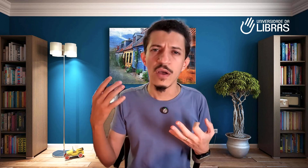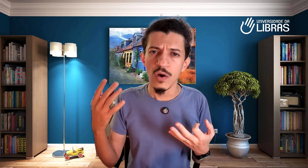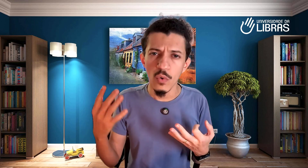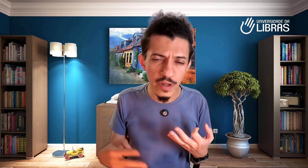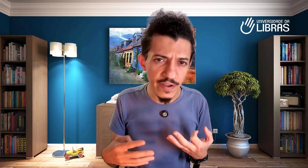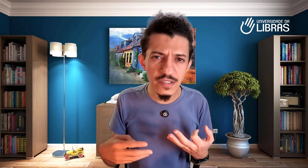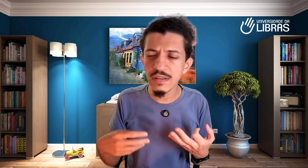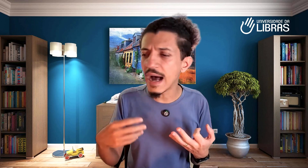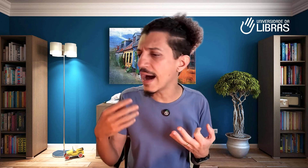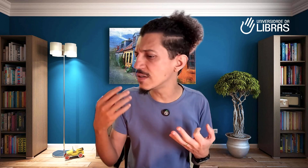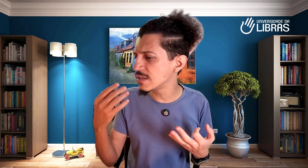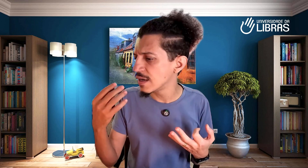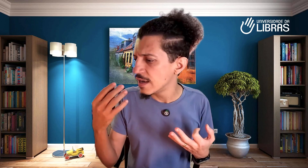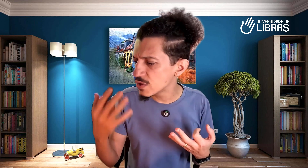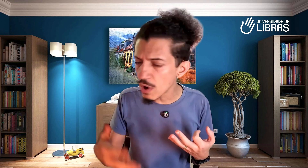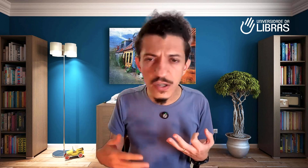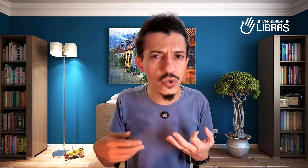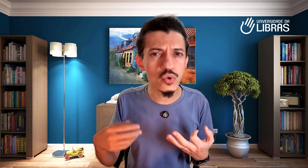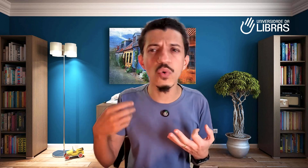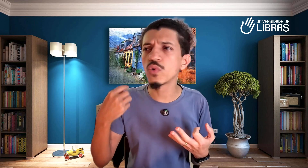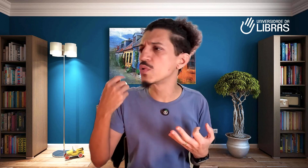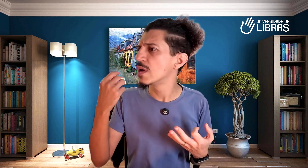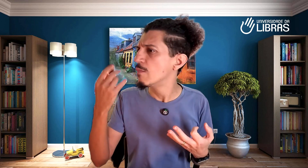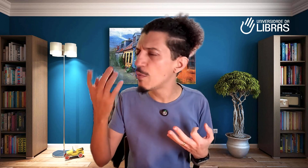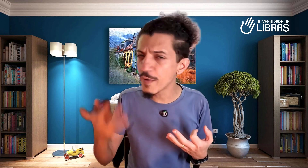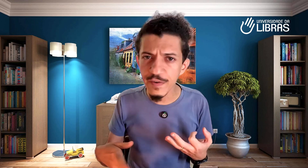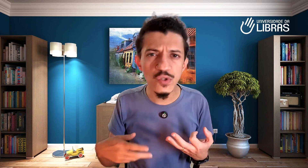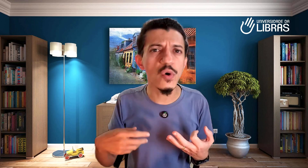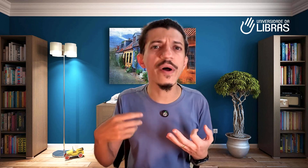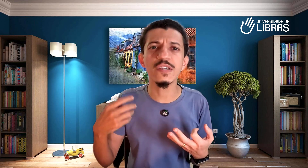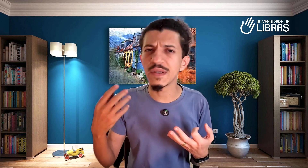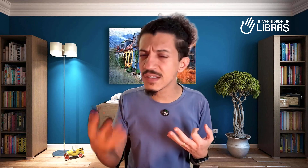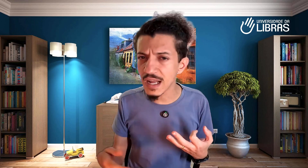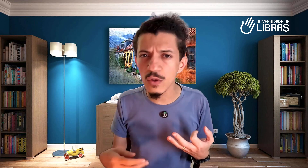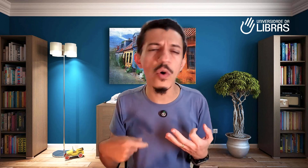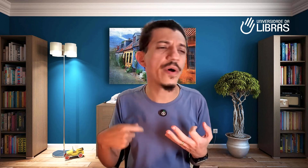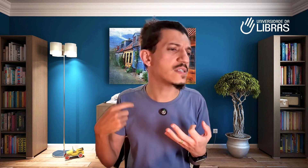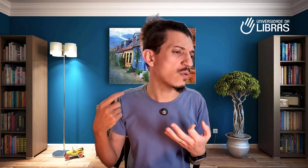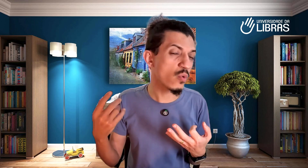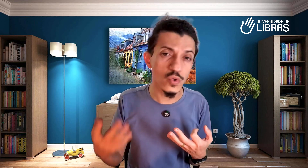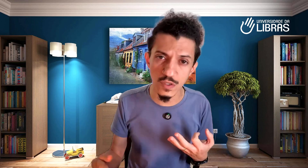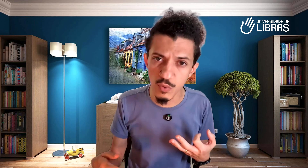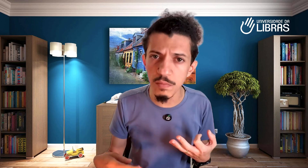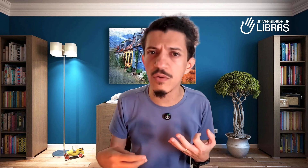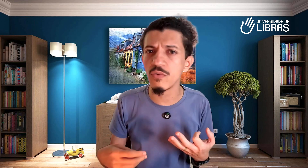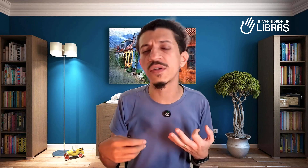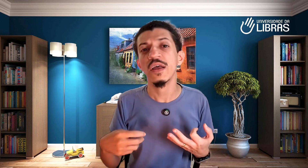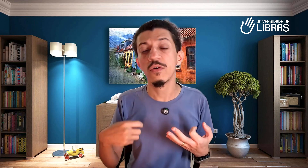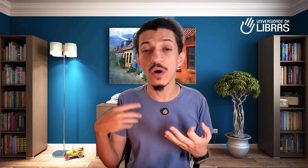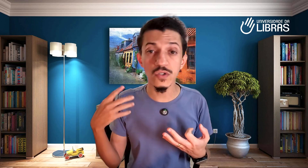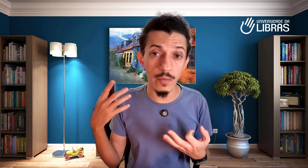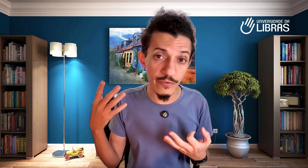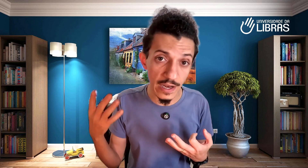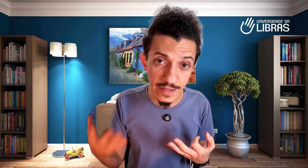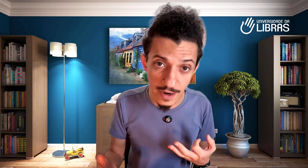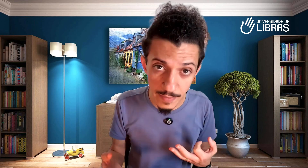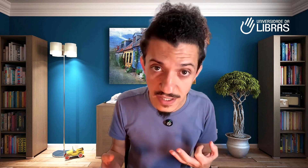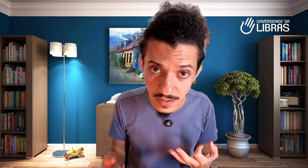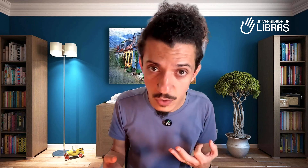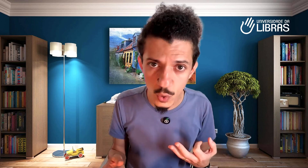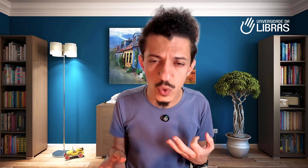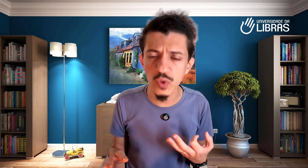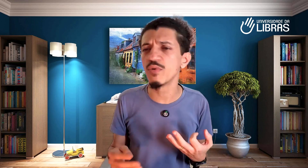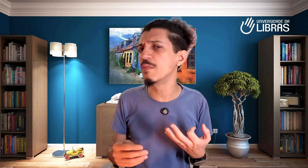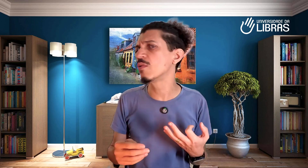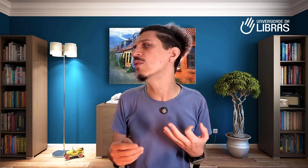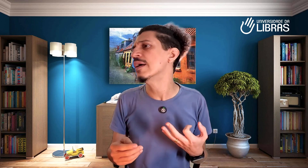pós-graduações, universidades, escolas de surdos, por professores, pesquisadores, em concursos públicos. O nosso nome foi literalmente questão